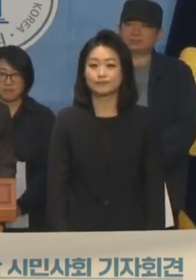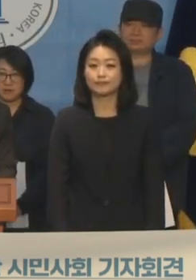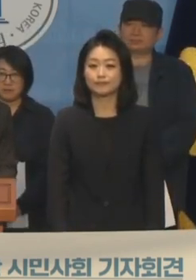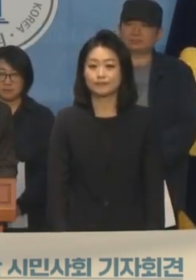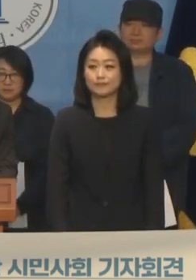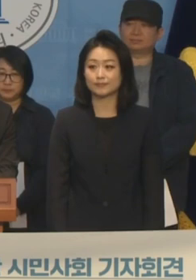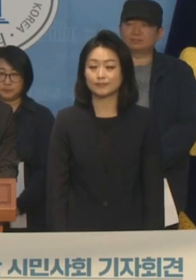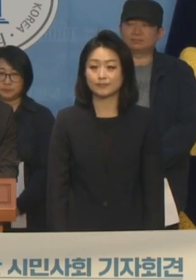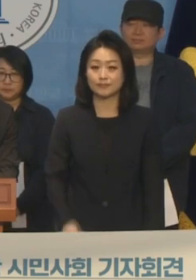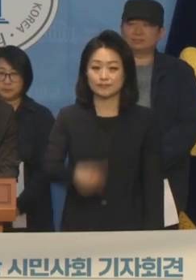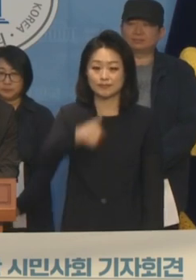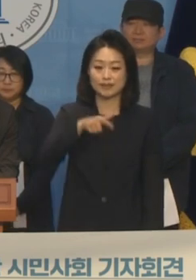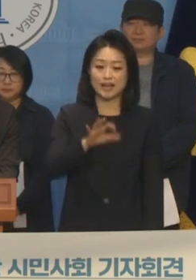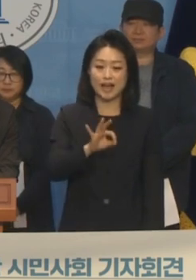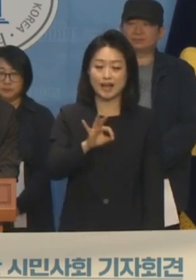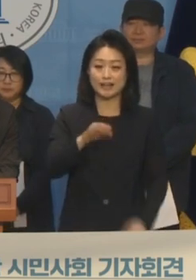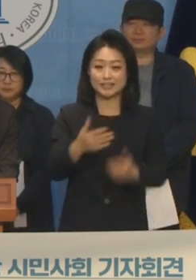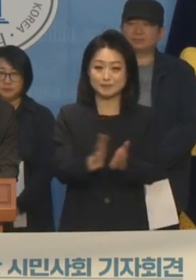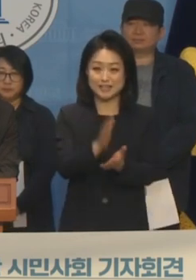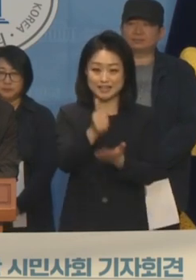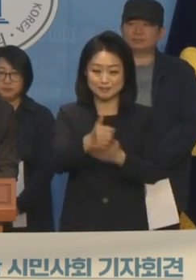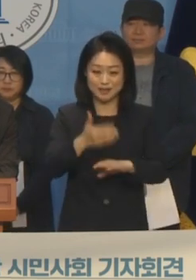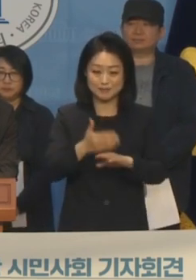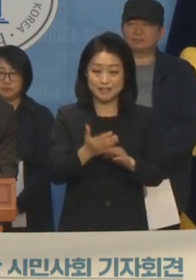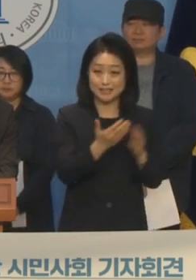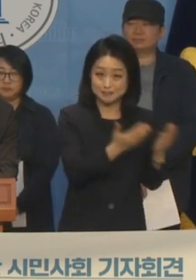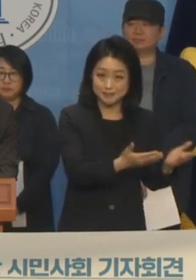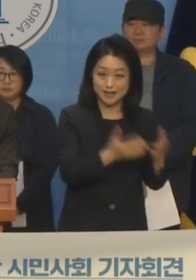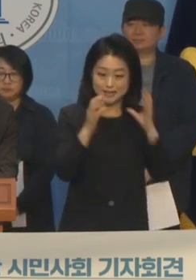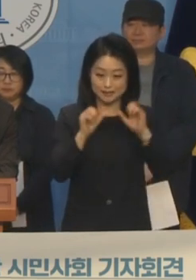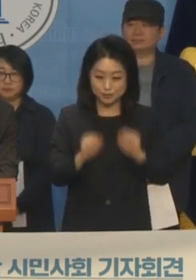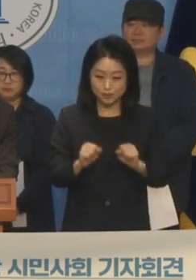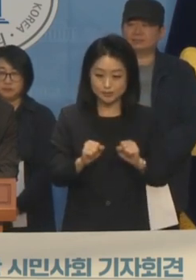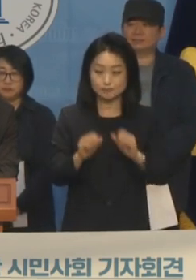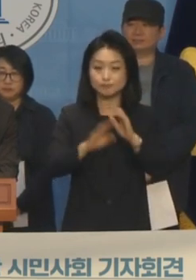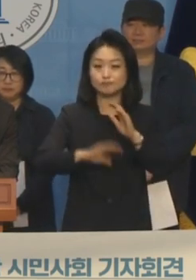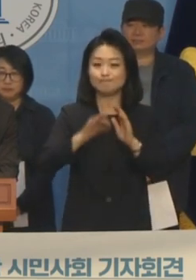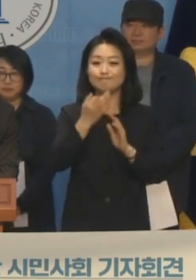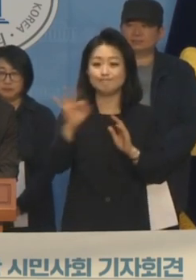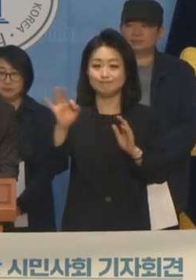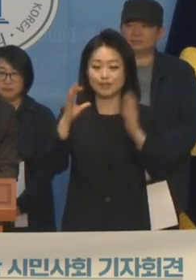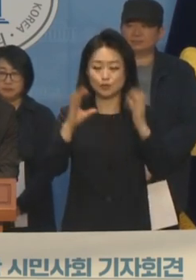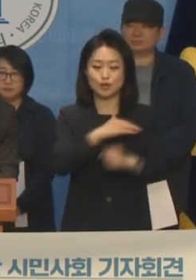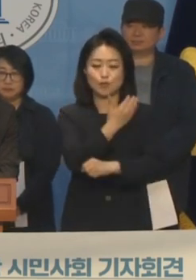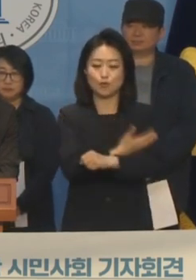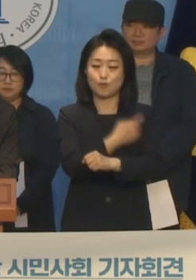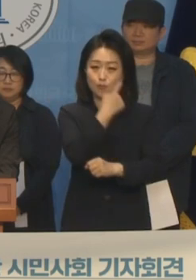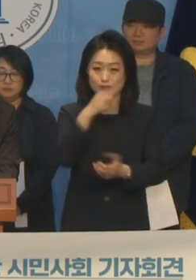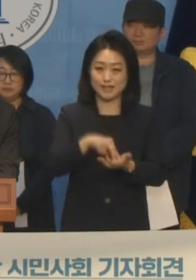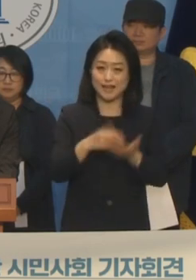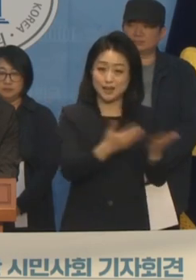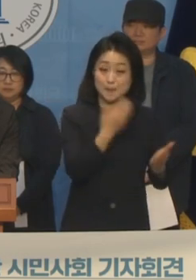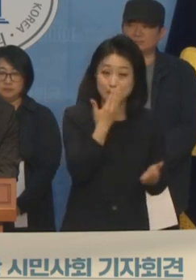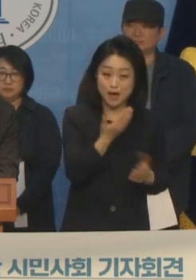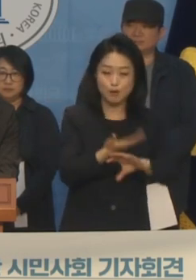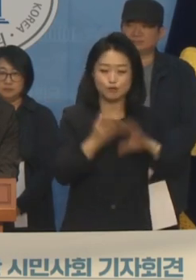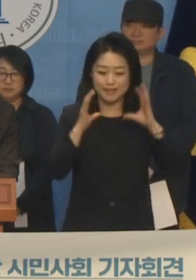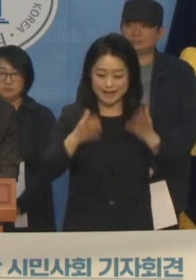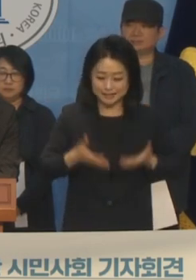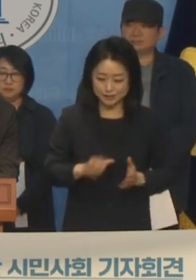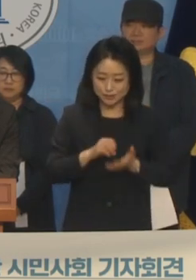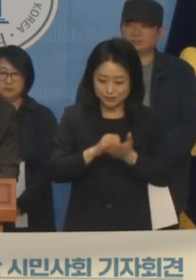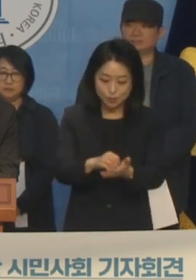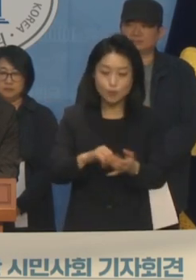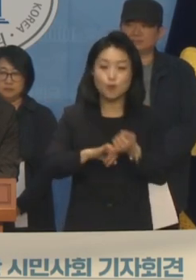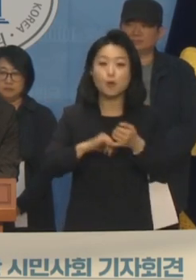예, 강미정 팀장님 감사합니다. 아이의 존재가 공적으로 인정될 때 비로소 아동의 권리가 보장될 수 있고 따라서 외국인 아동의 출생 등록이